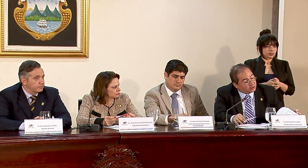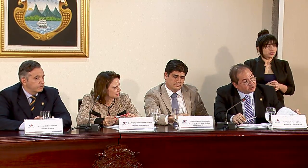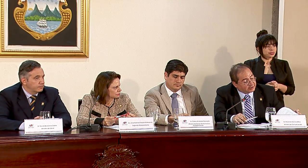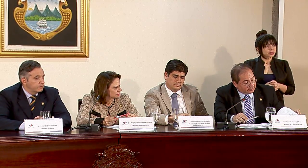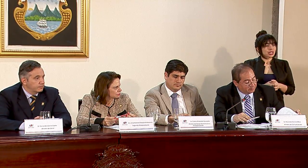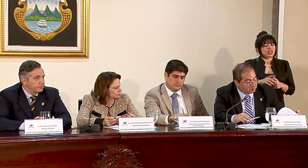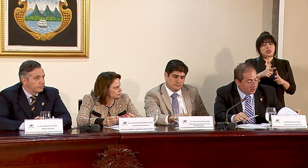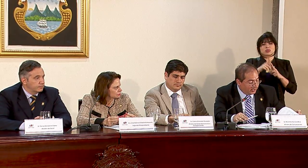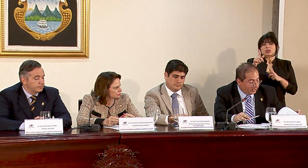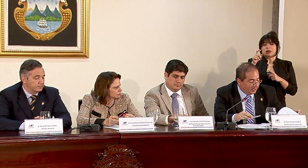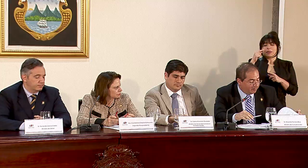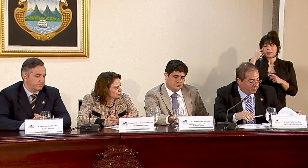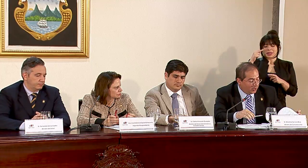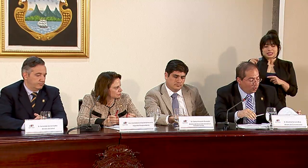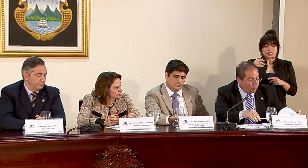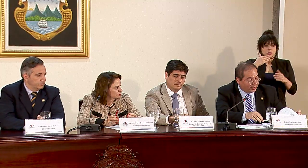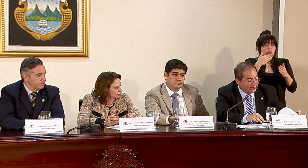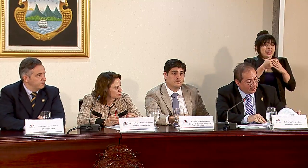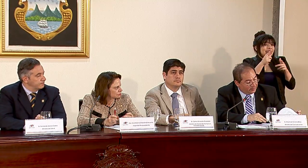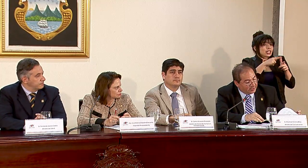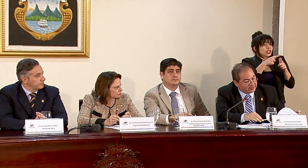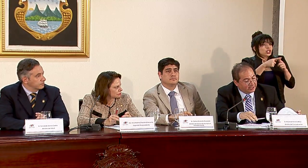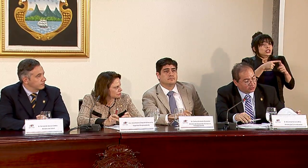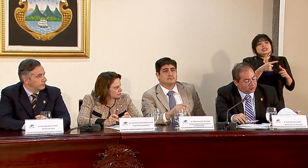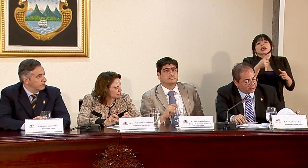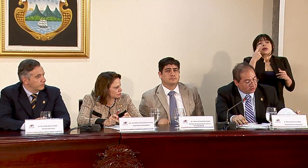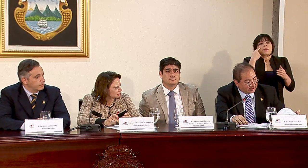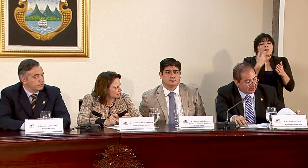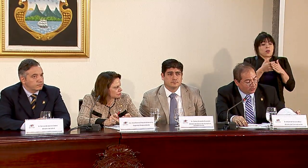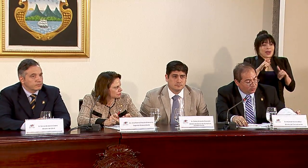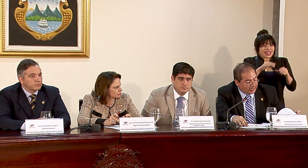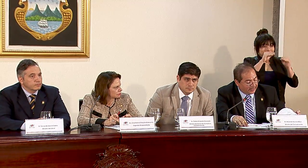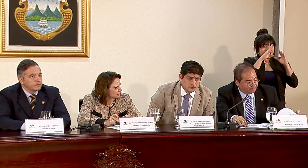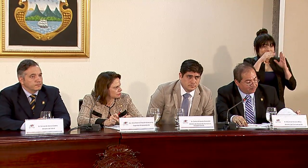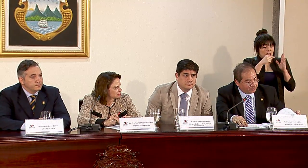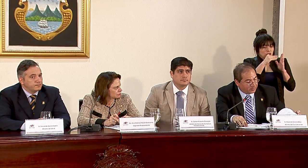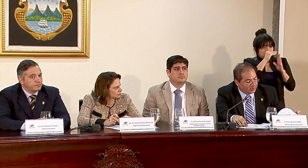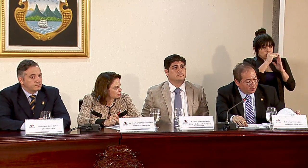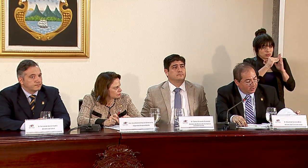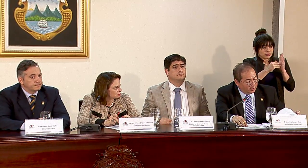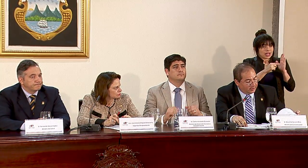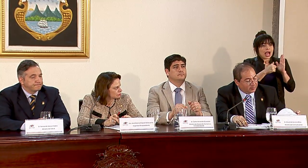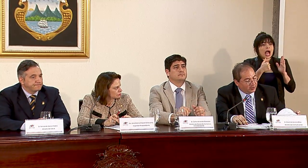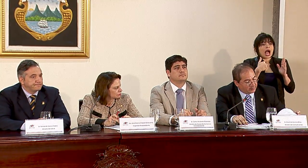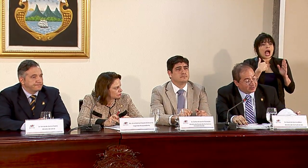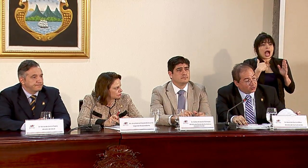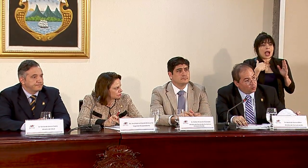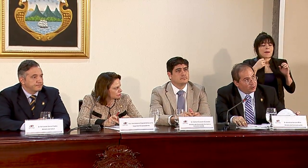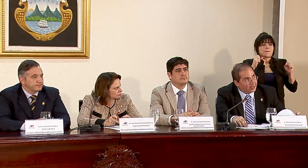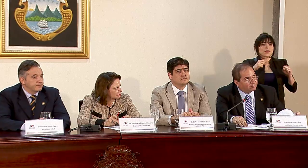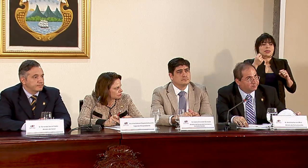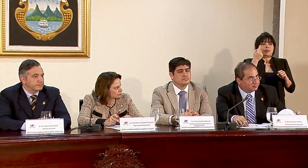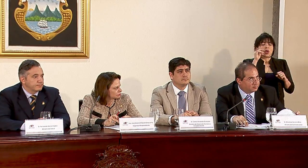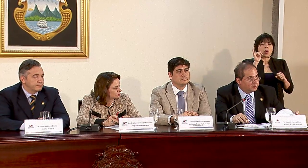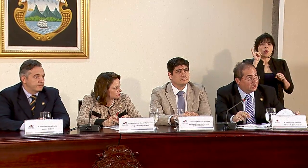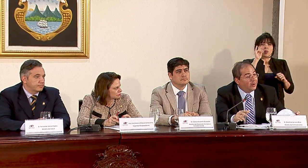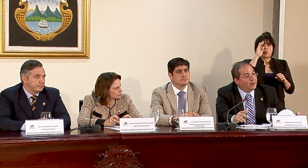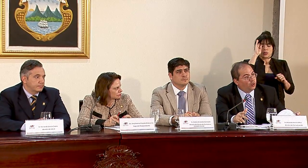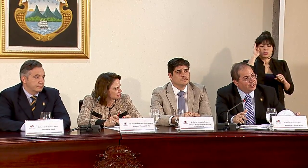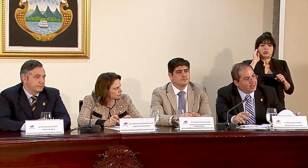Sí, entonces, lo que evidencia en estos datos es que hay una, se puede interpretar como una